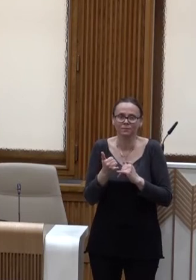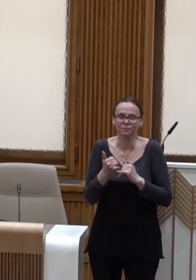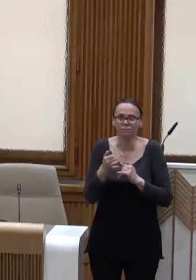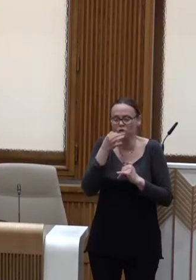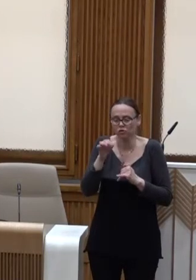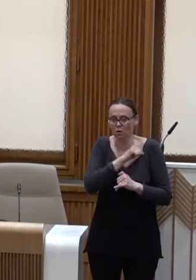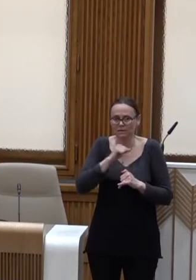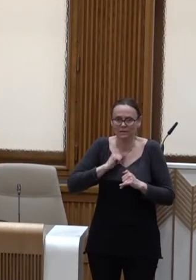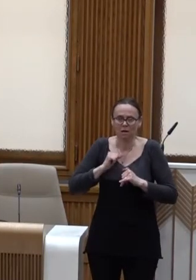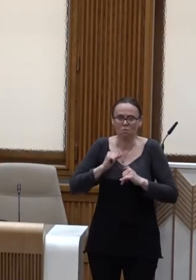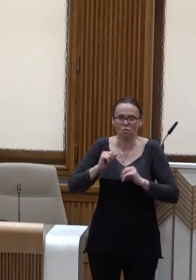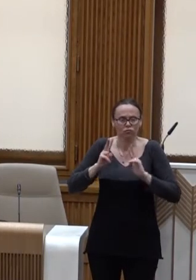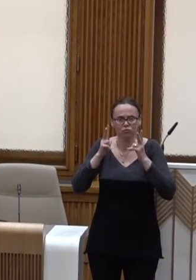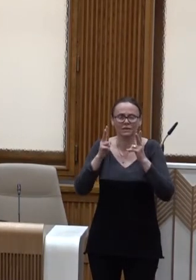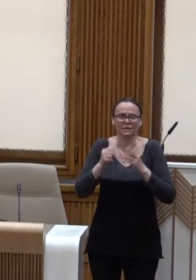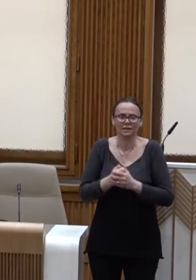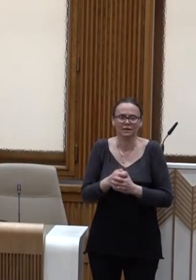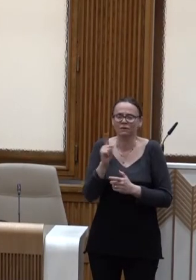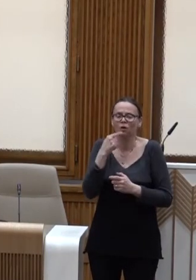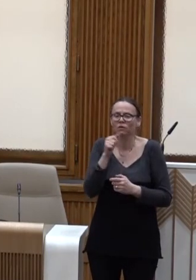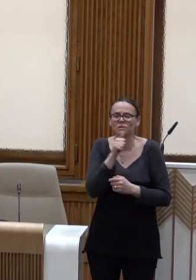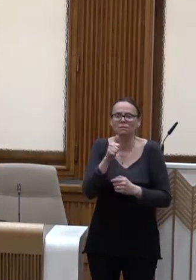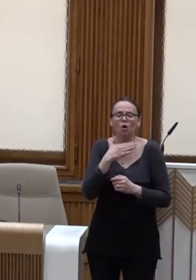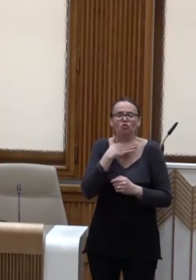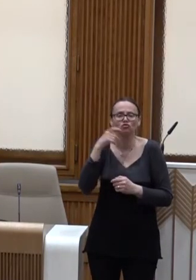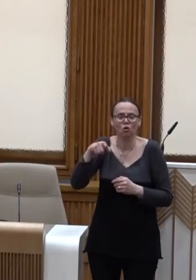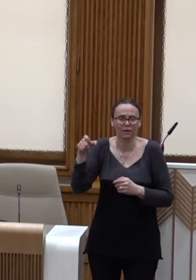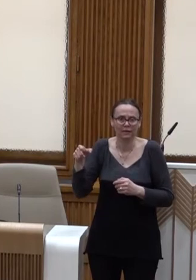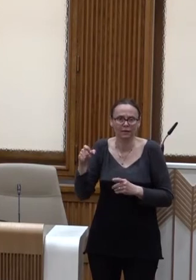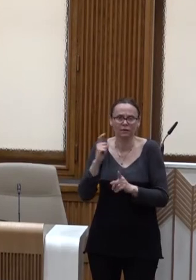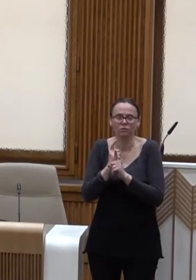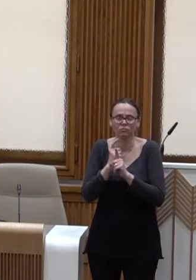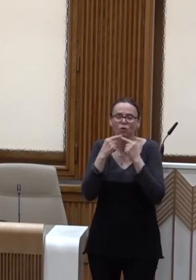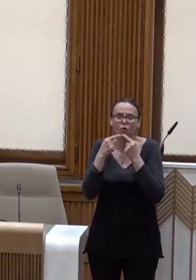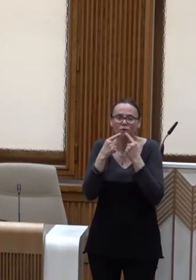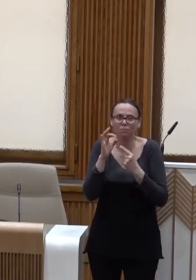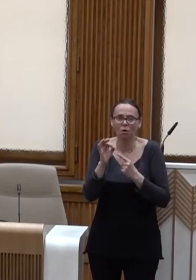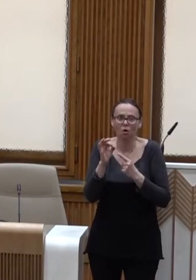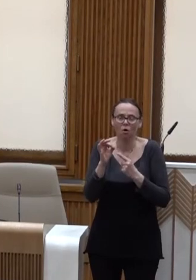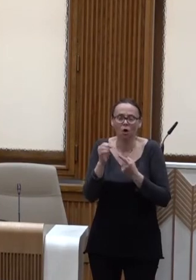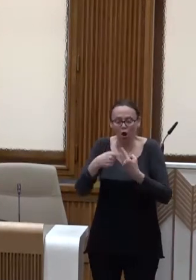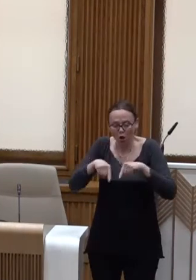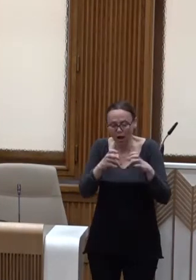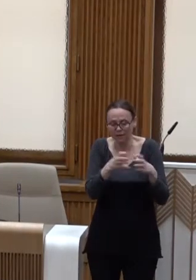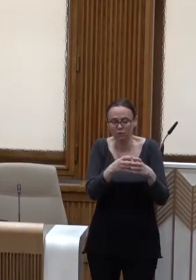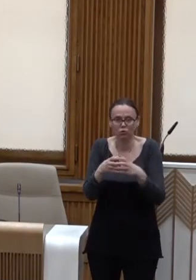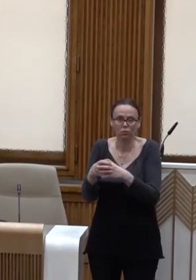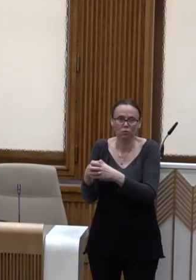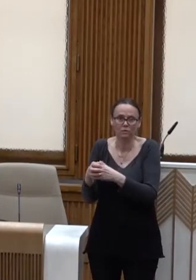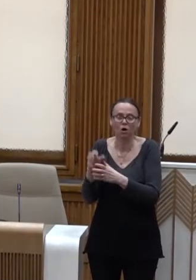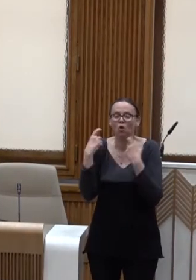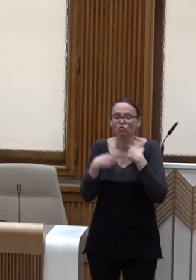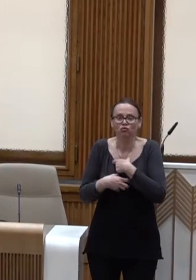bolj samoinicijativni, ne govorim tukaj samo o šolnikih, ne. Govorim o lokalnih skupnostih,